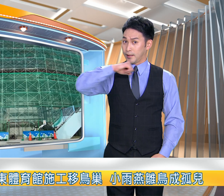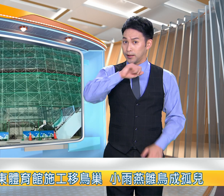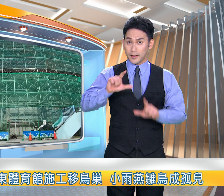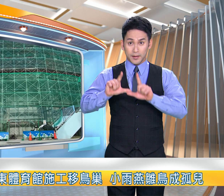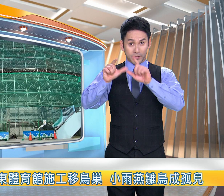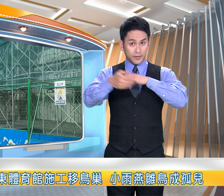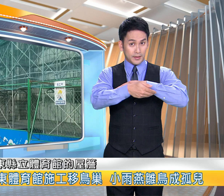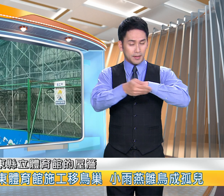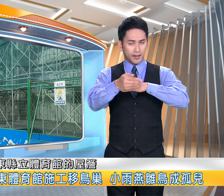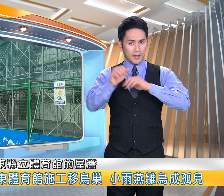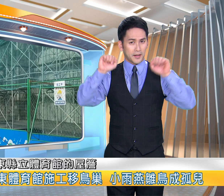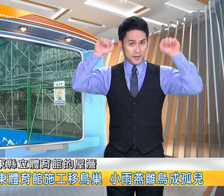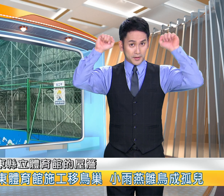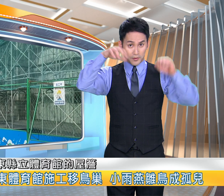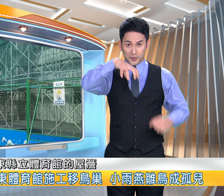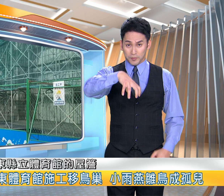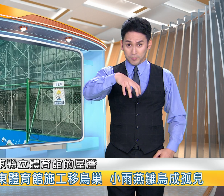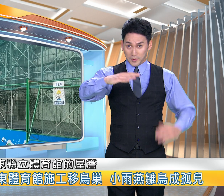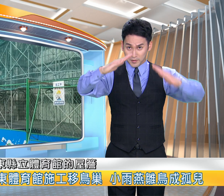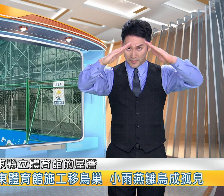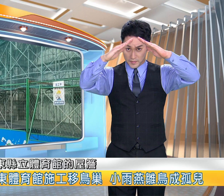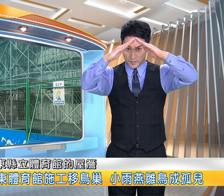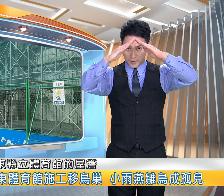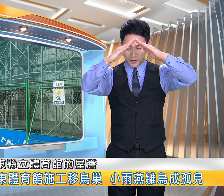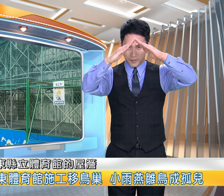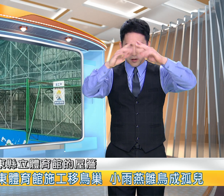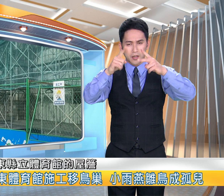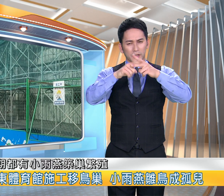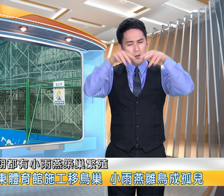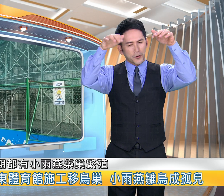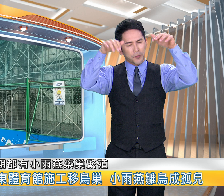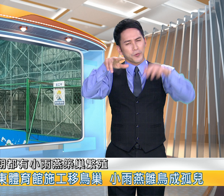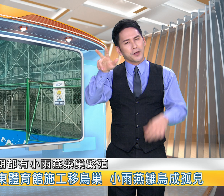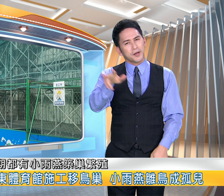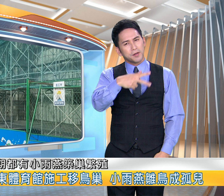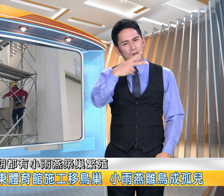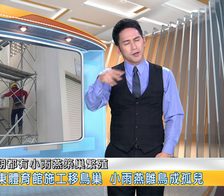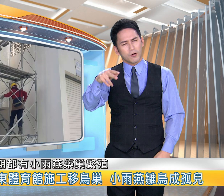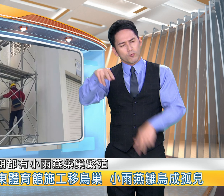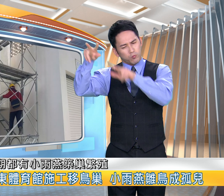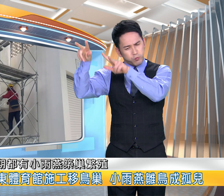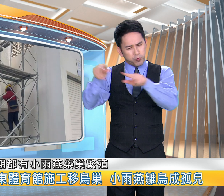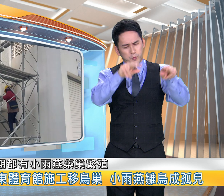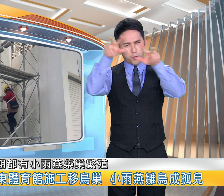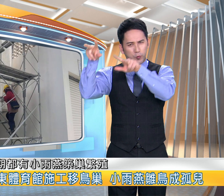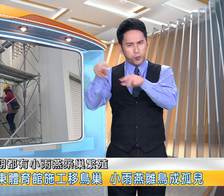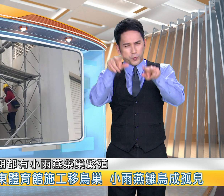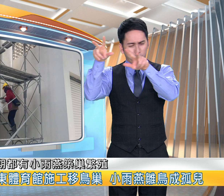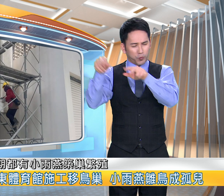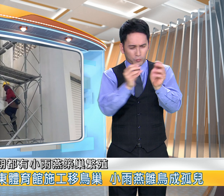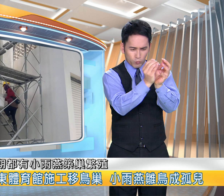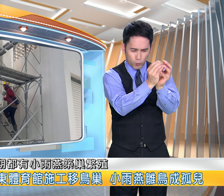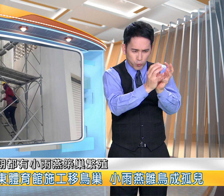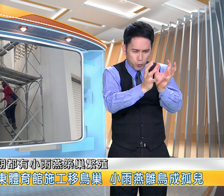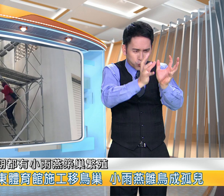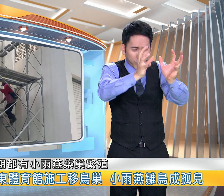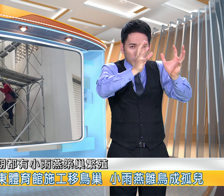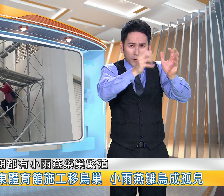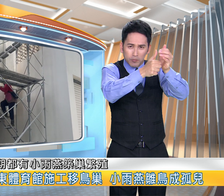台东县立体育馆的屋檐长期都有小雨燕来筑巢繁殖，而近